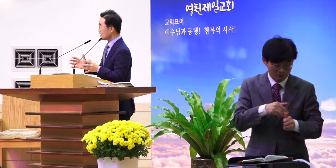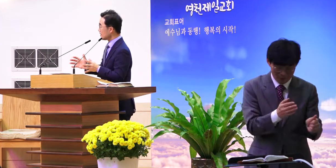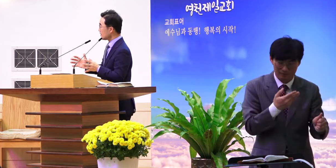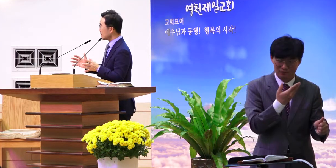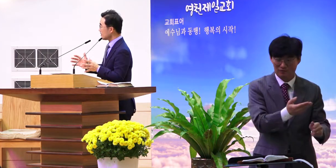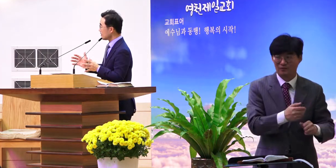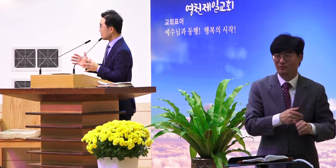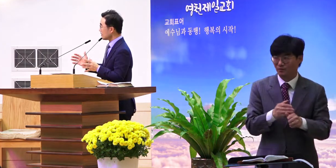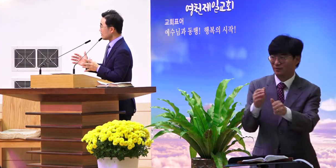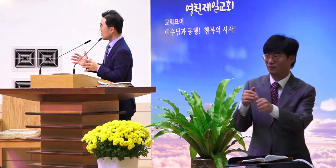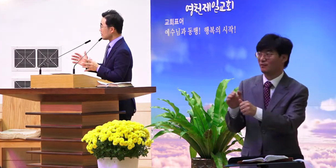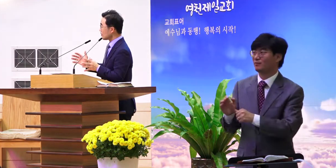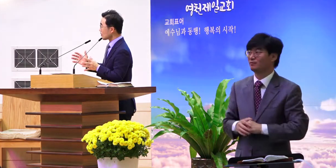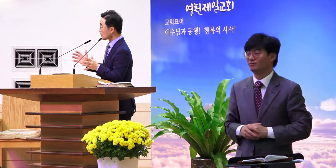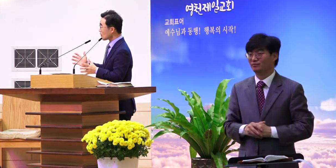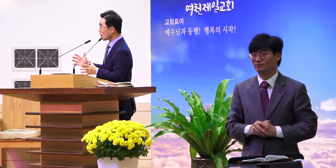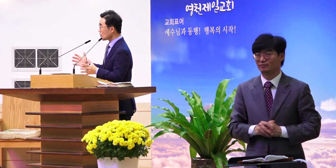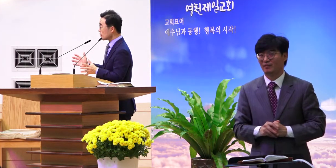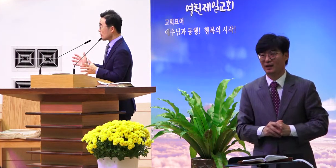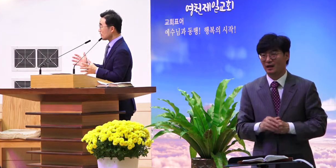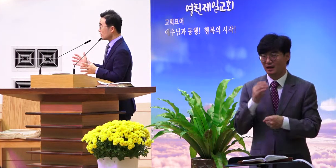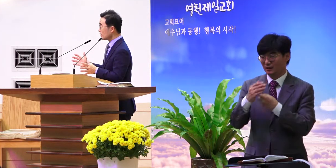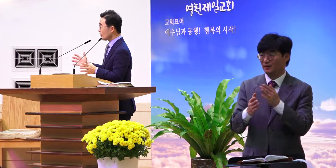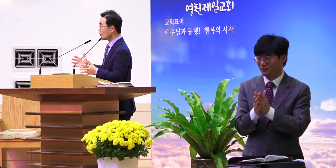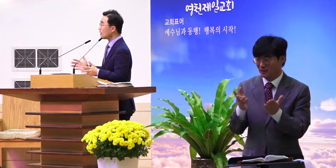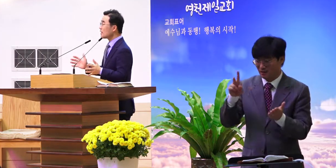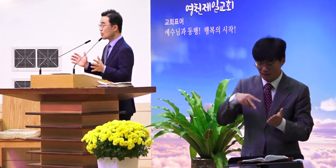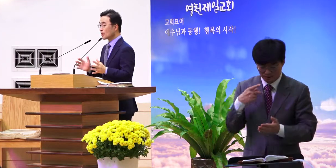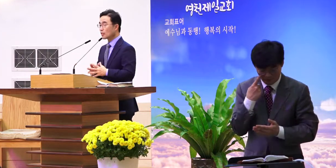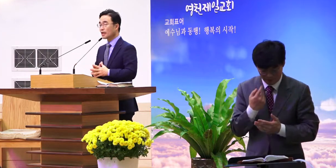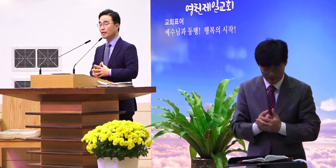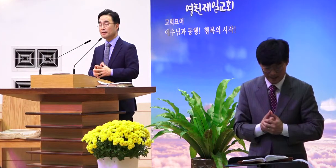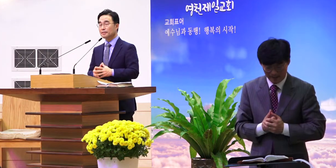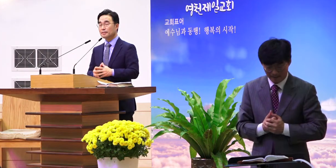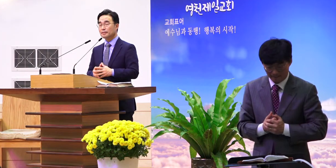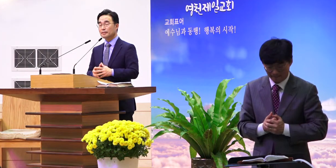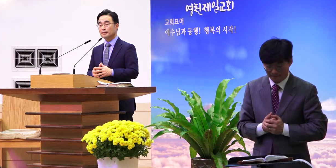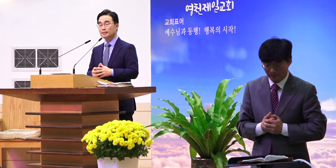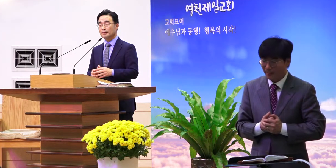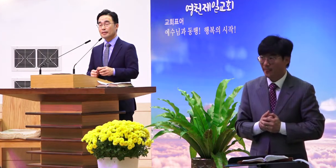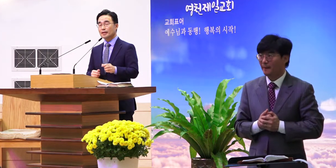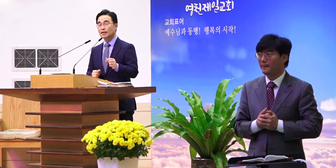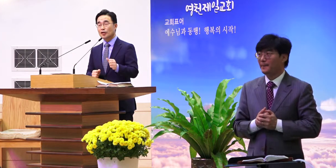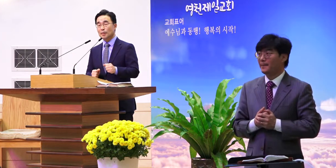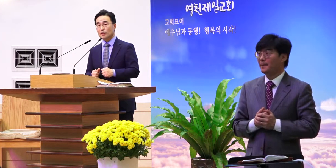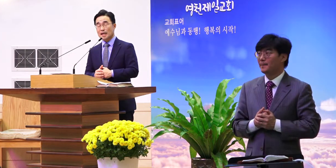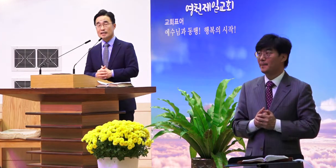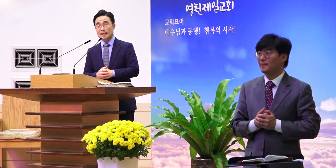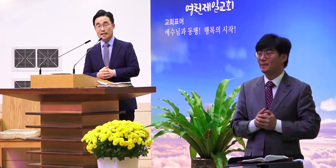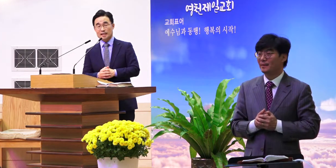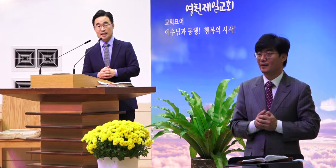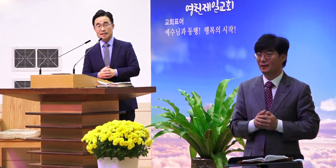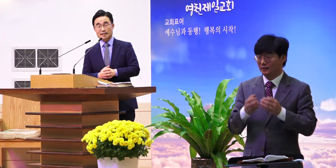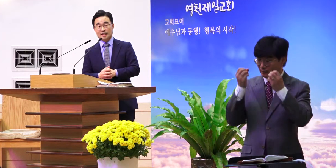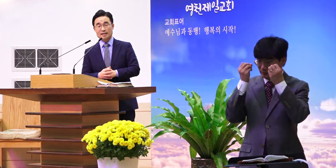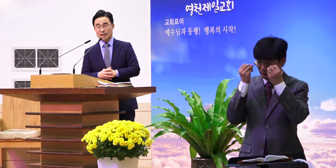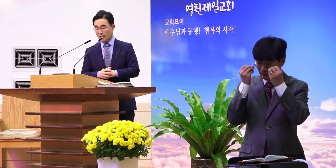있습니까? 여러분 성경을 보시면 어디에 맨 처음 나올까요? 그 내용이 바로